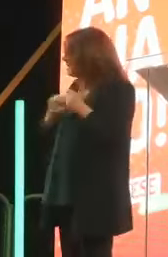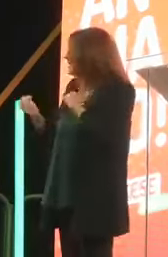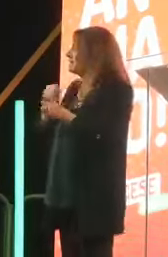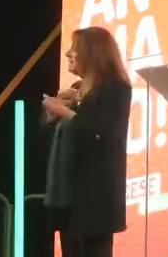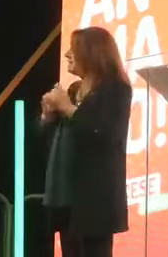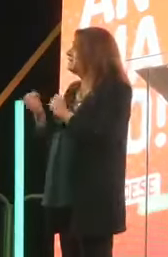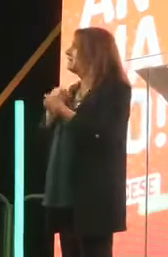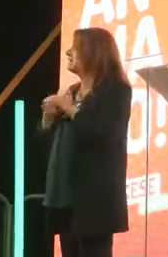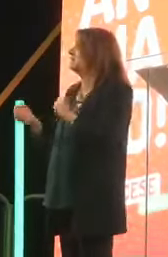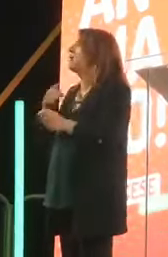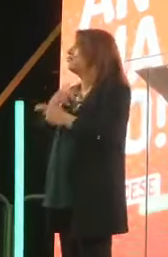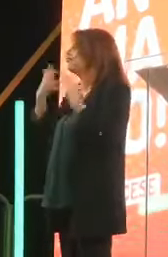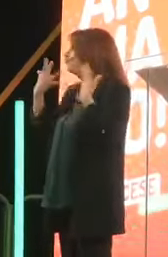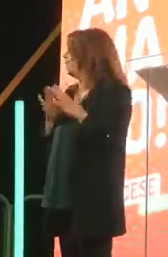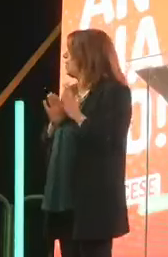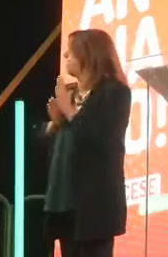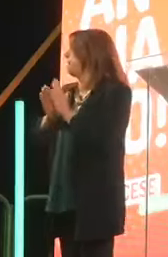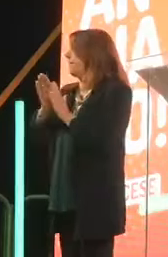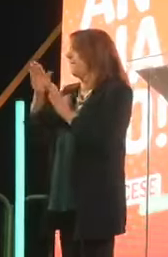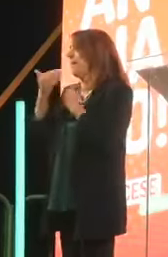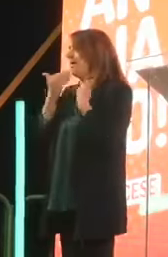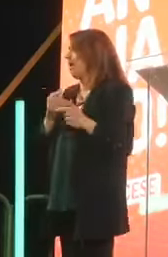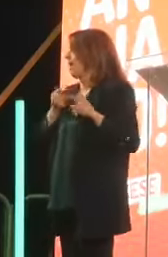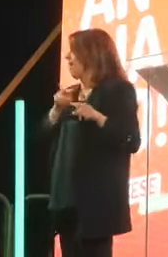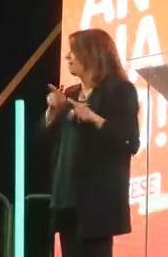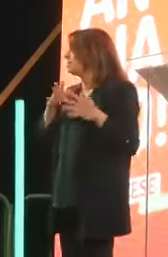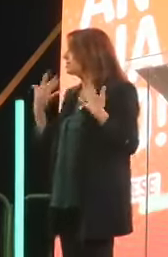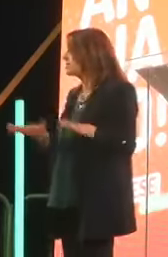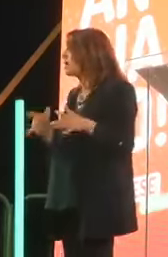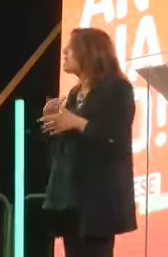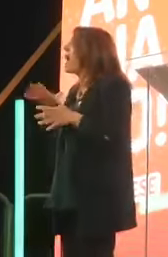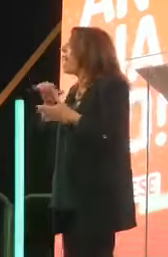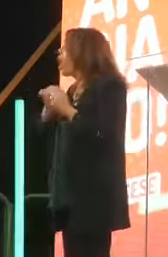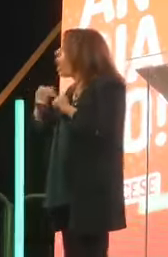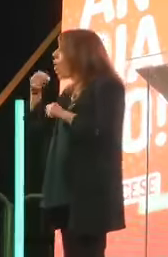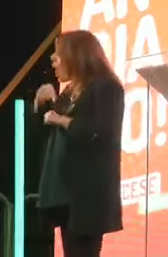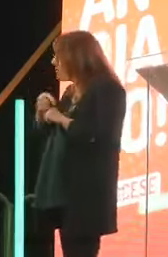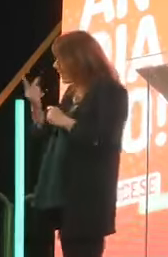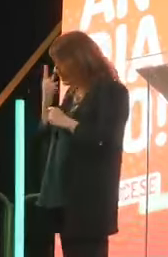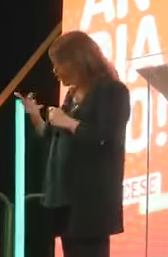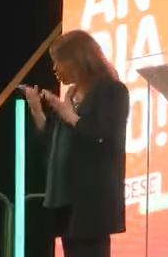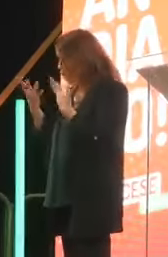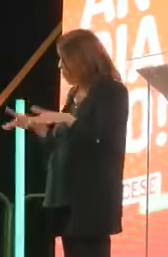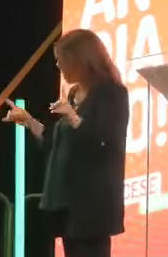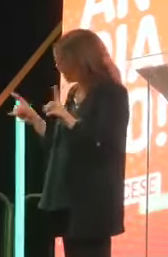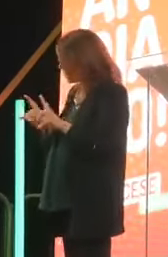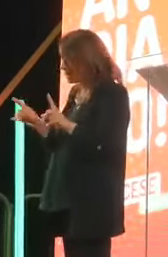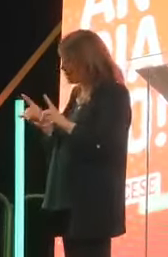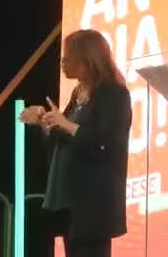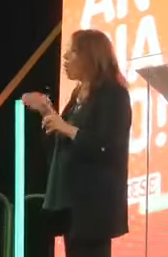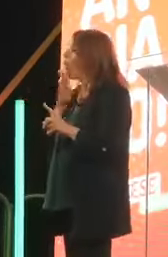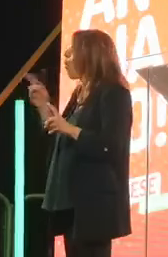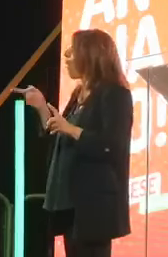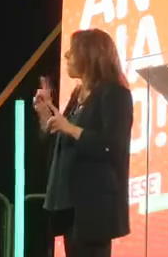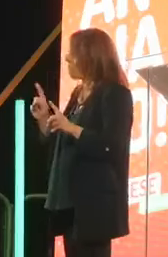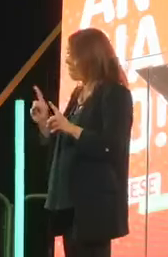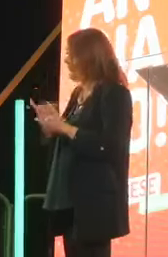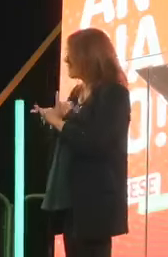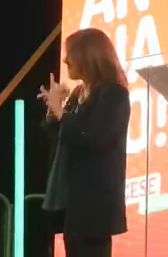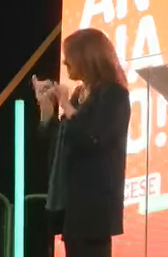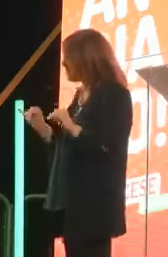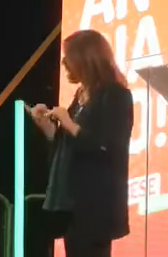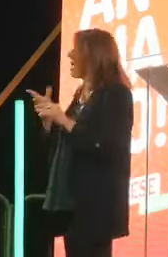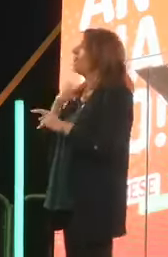interessi sbagliati. Ma questa lotta, come vedete, non è finita, non basta mai e ci richiede